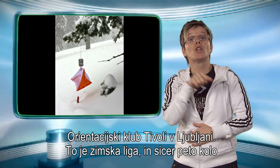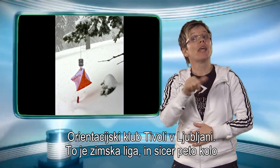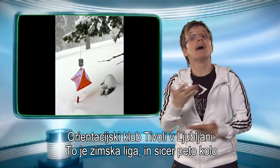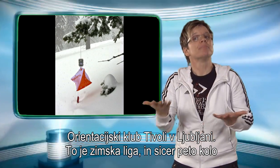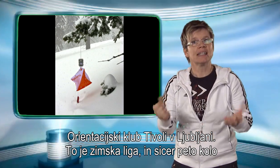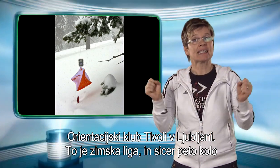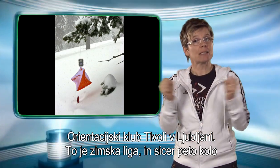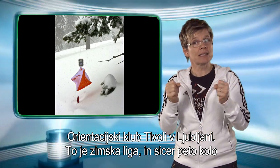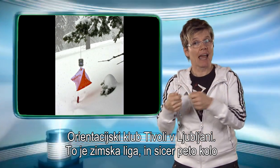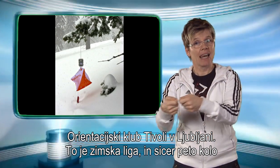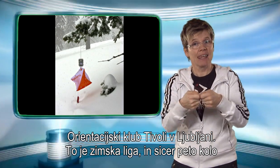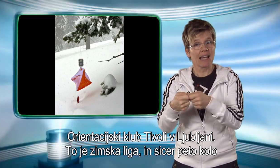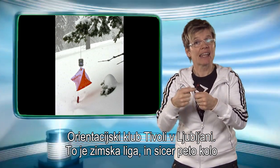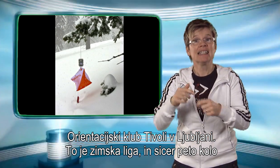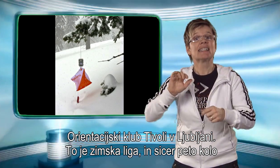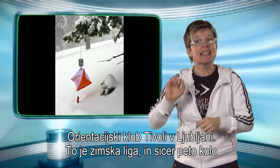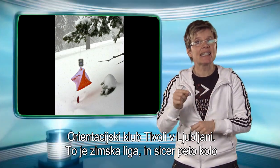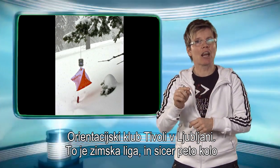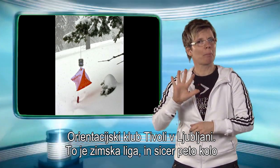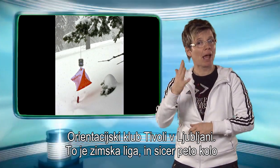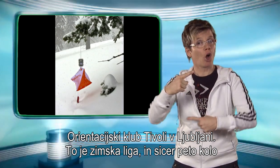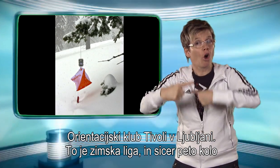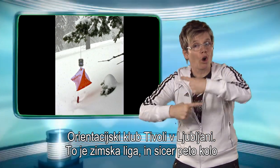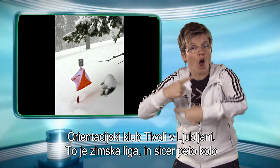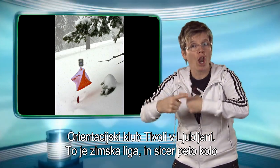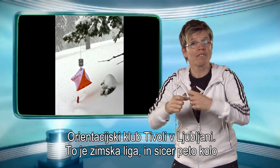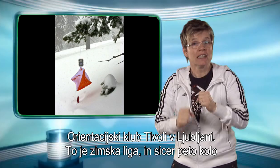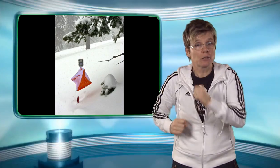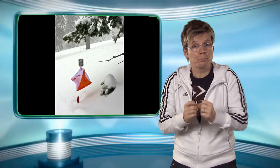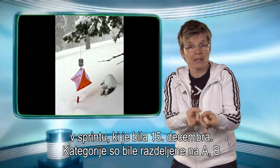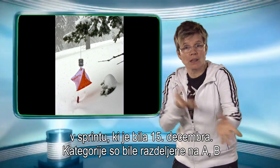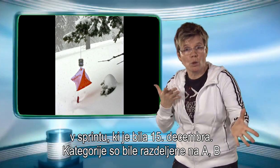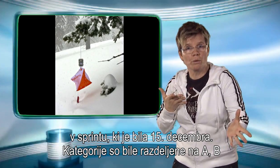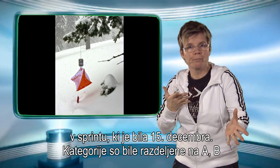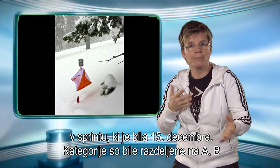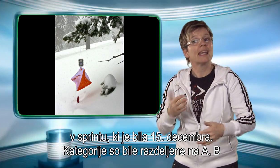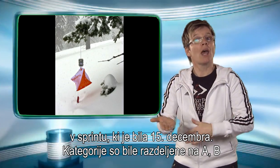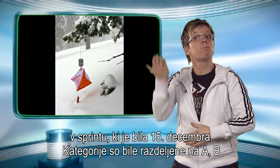To je zimska liga in sicer 5. kolo v sprintu, ki je bila 15. decembra.